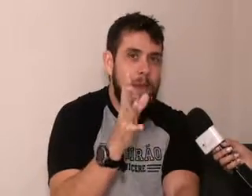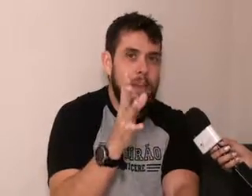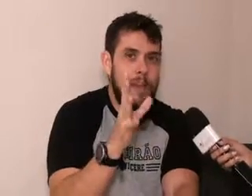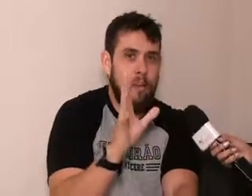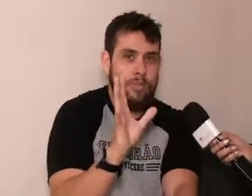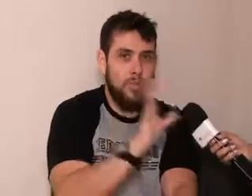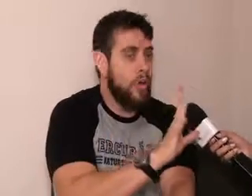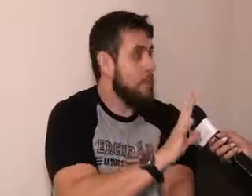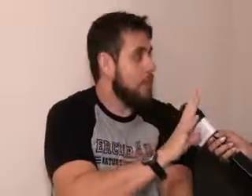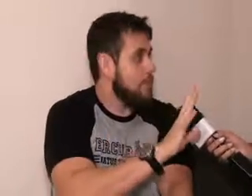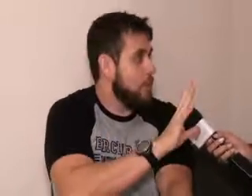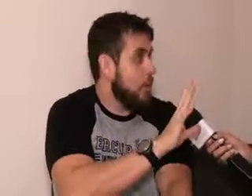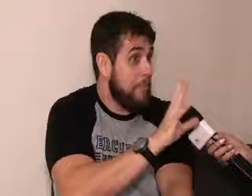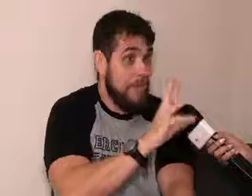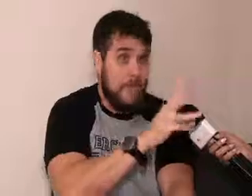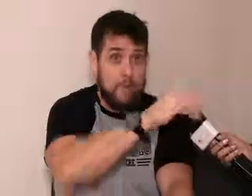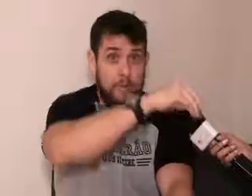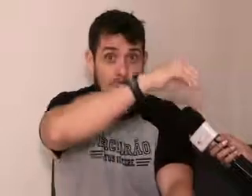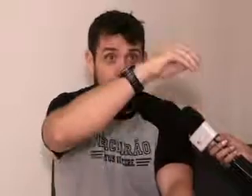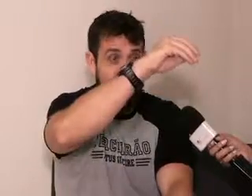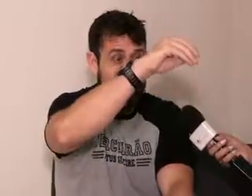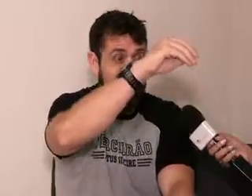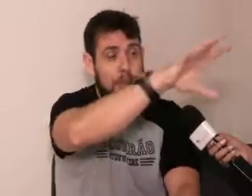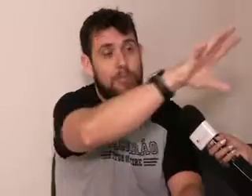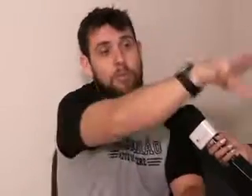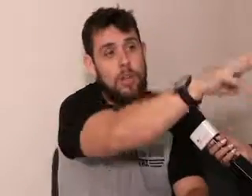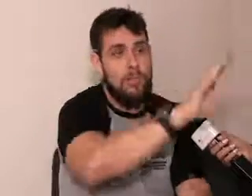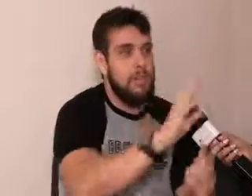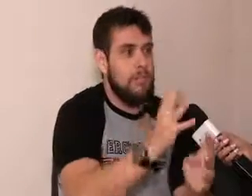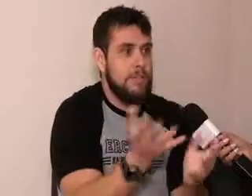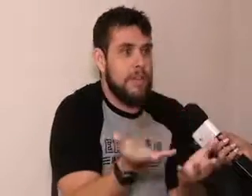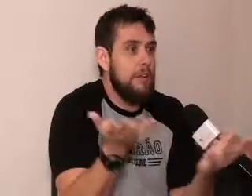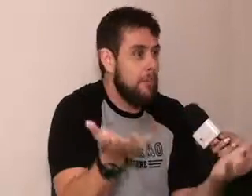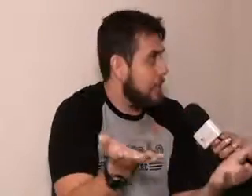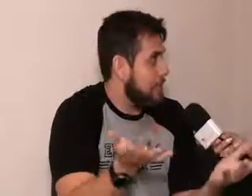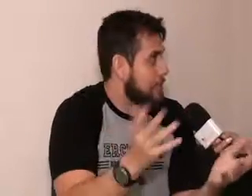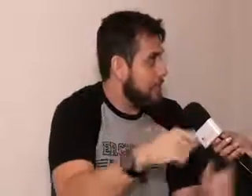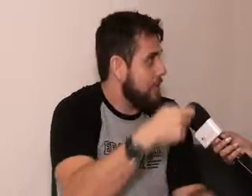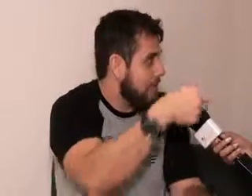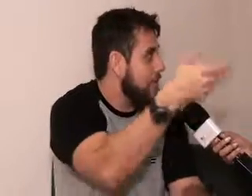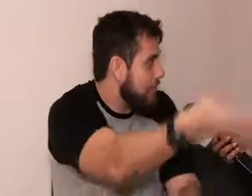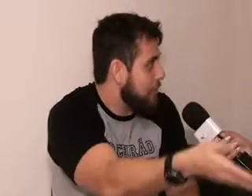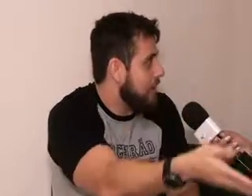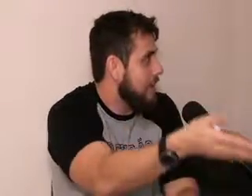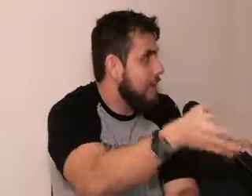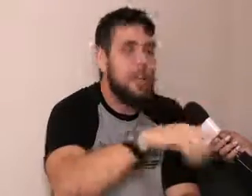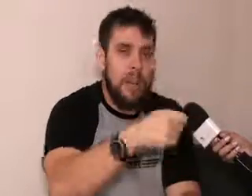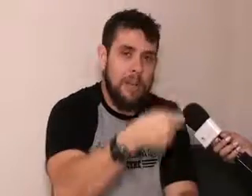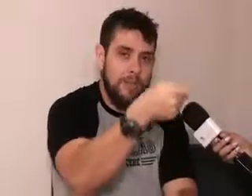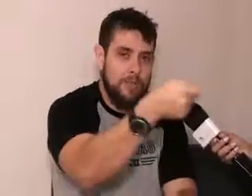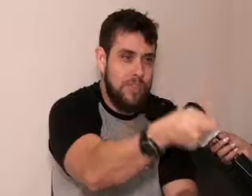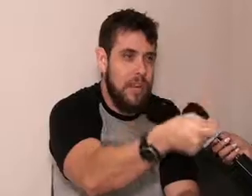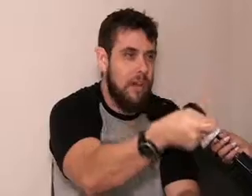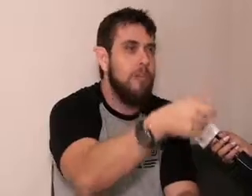lembrar, é igual o seu nome. O seu nome, por exemplo, ele vai estar fulano. Mas quem é fulano? Então a pessoa tem que saber quem é fulano e a partir do sinal